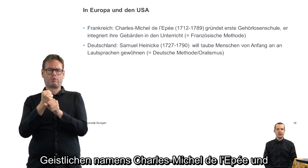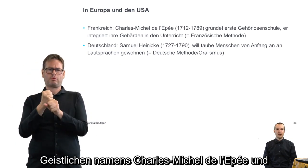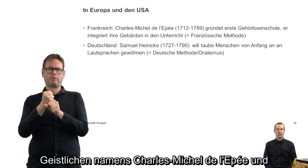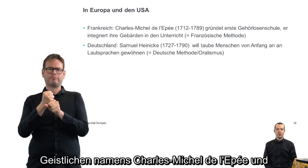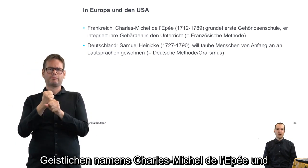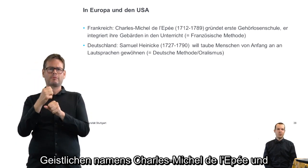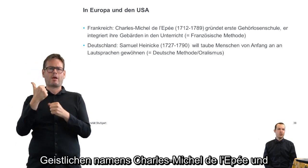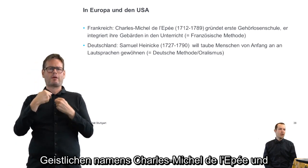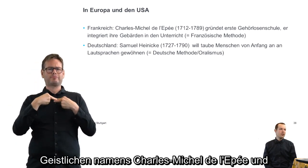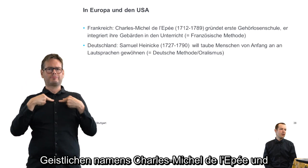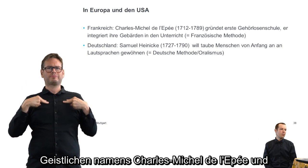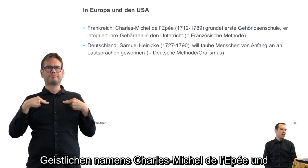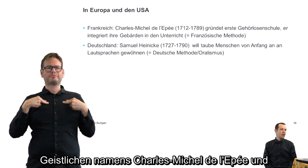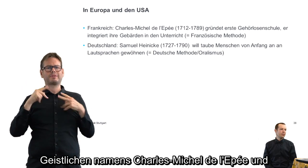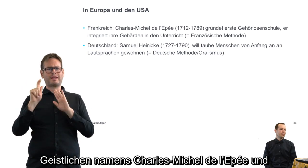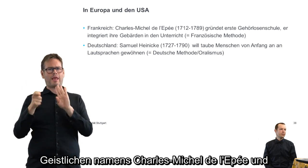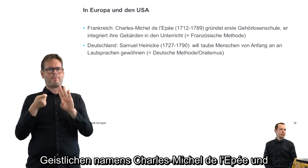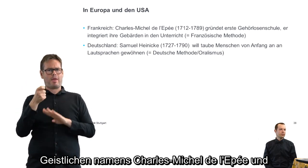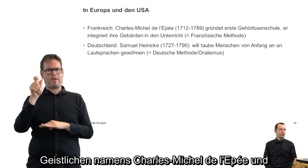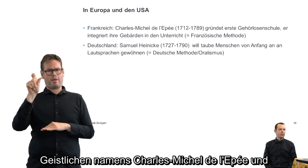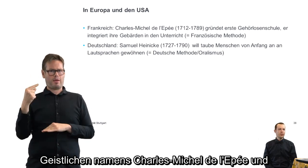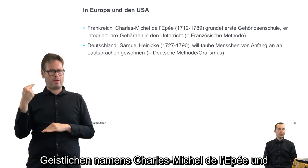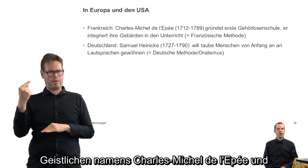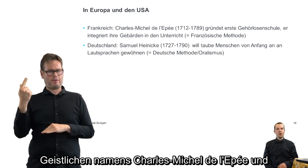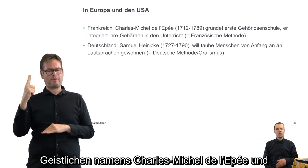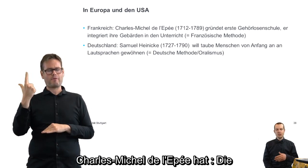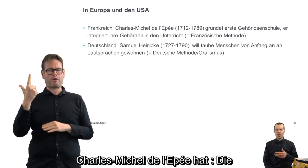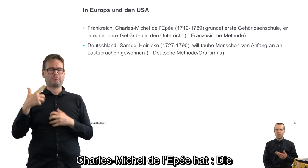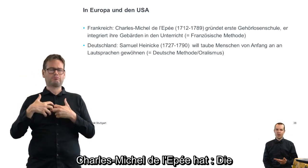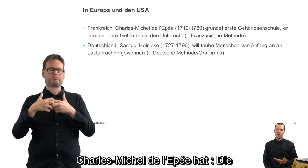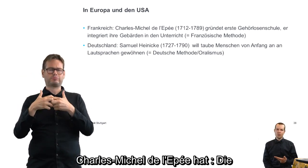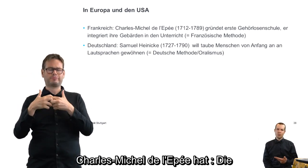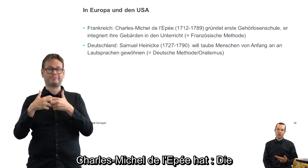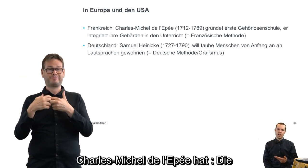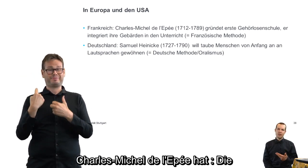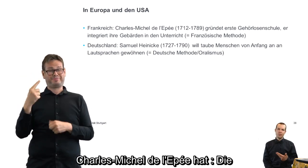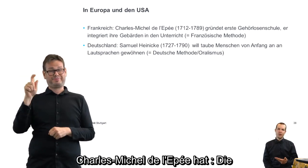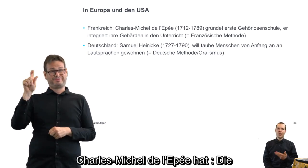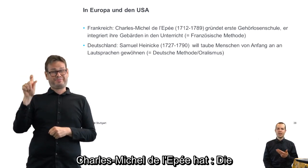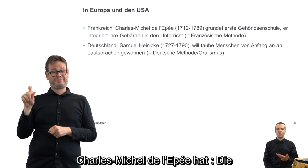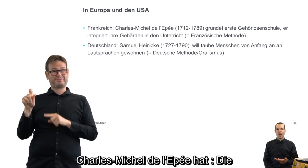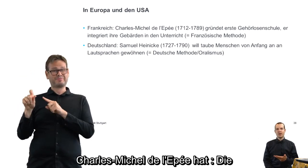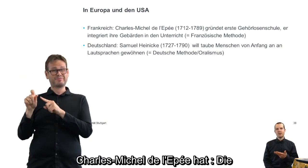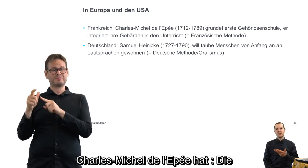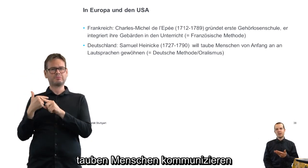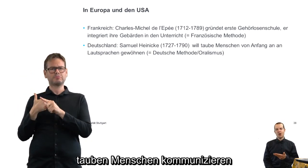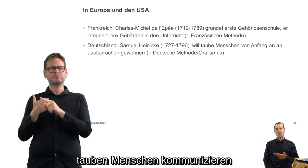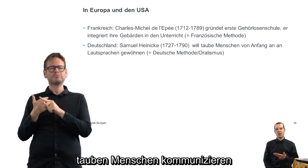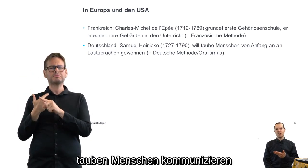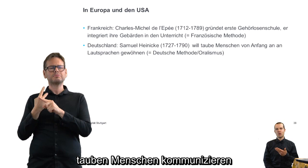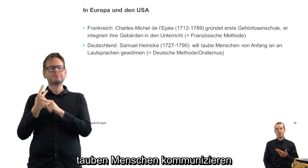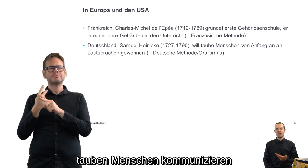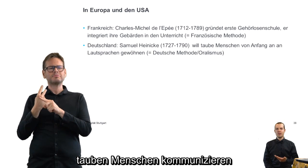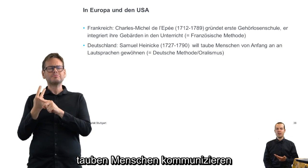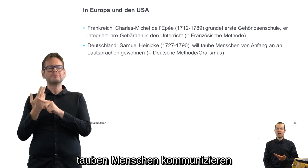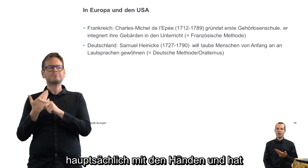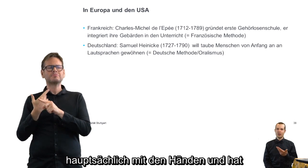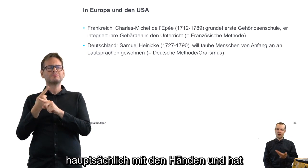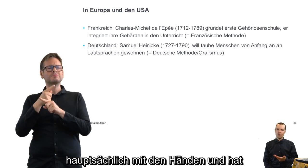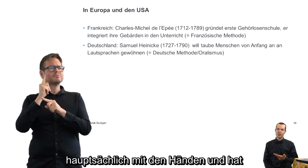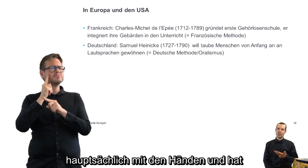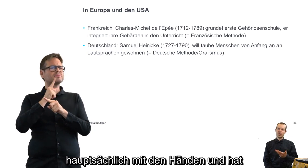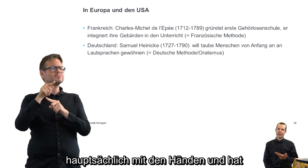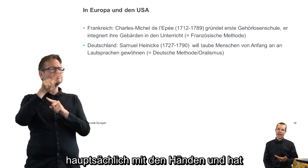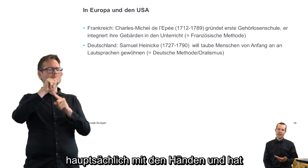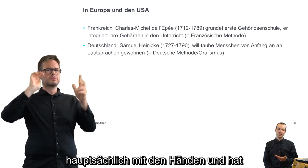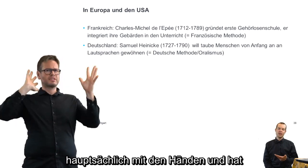geistlichen namens Charles Michel de Lepay. Und dieser Charles Michel de Lepay hat gemerkt, diese tauben Menschen kommunizieren